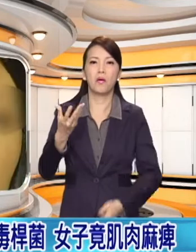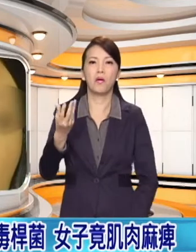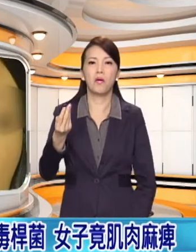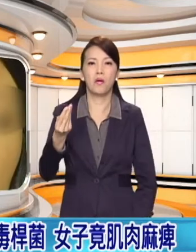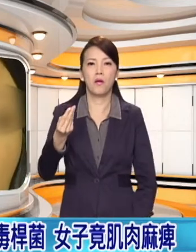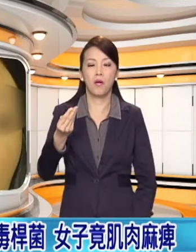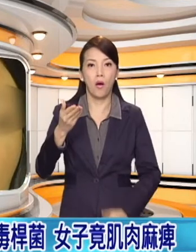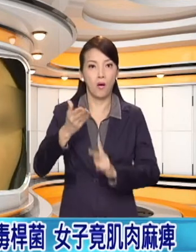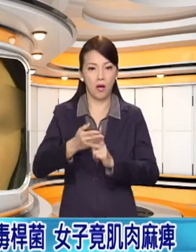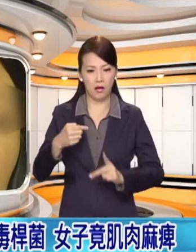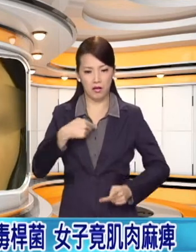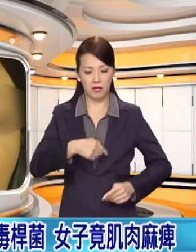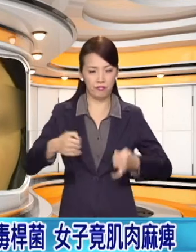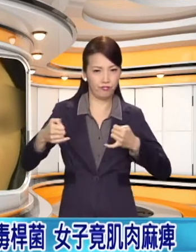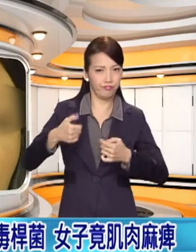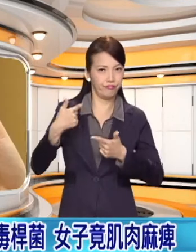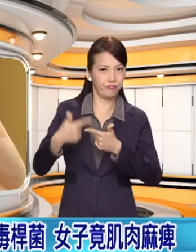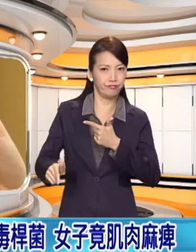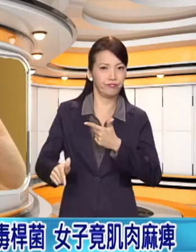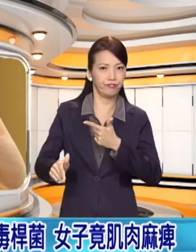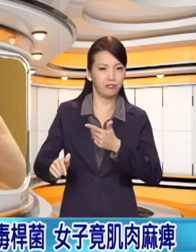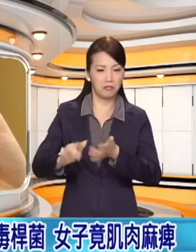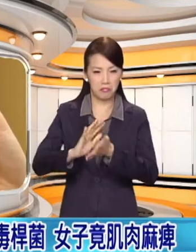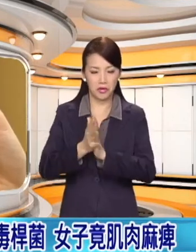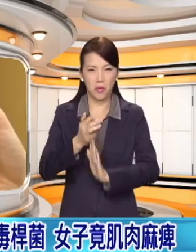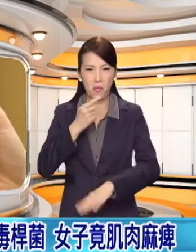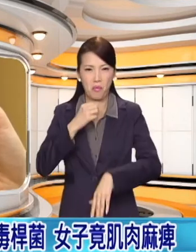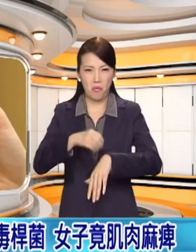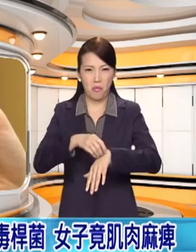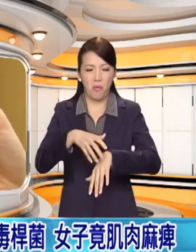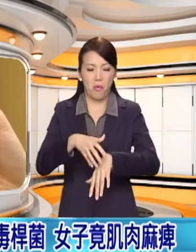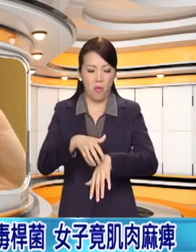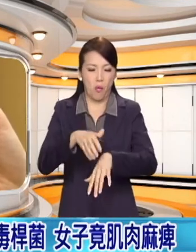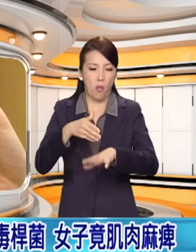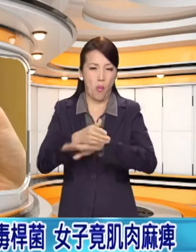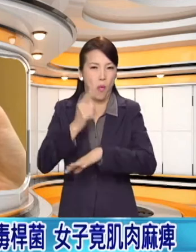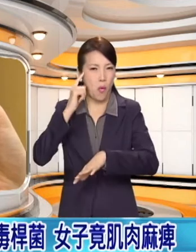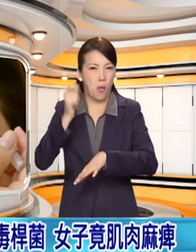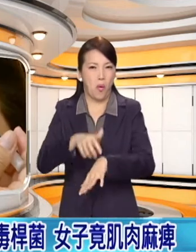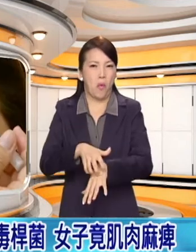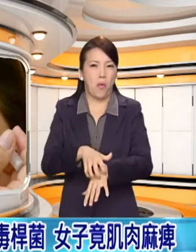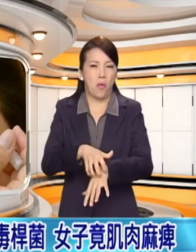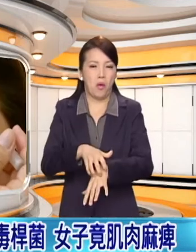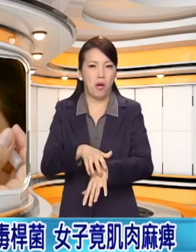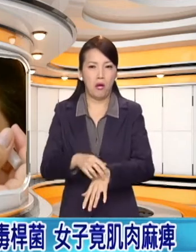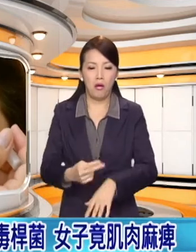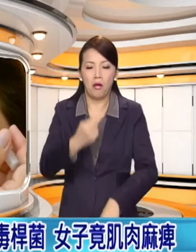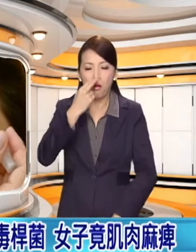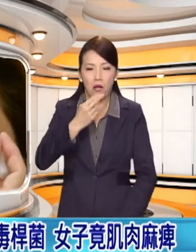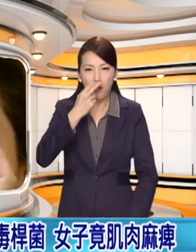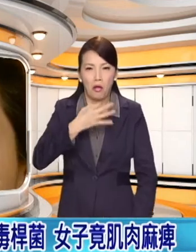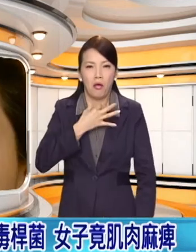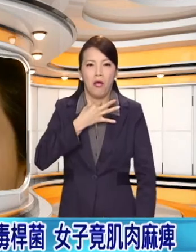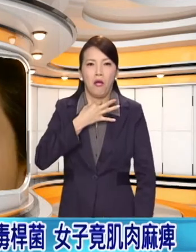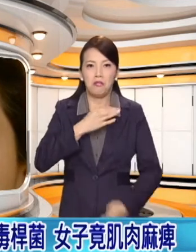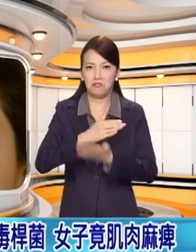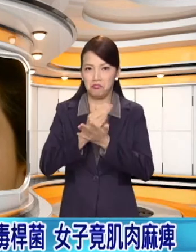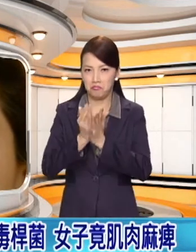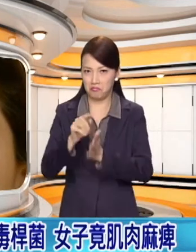控，不是没有效果，就是打完后容易造成红肿过敏，甚至呼吸困难等等不